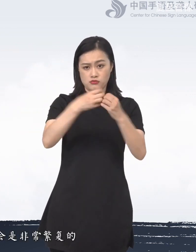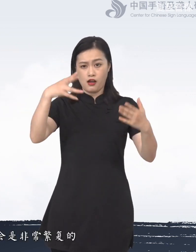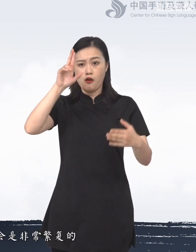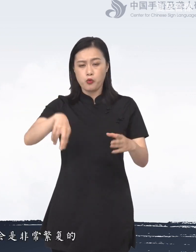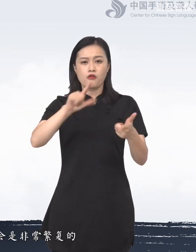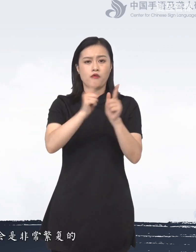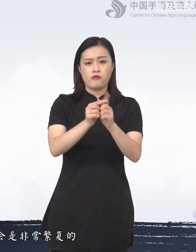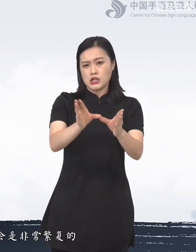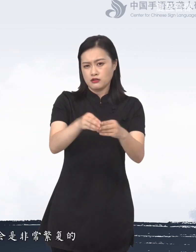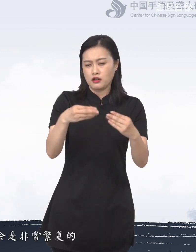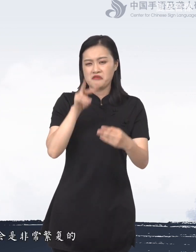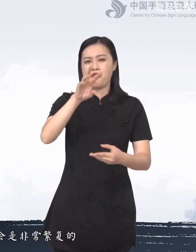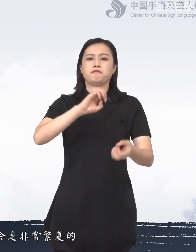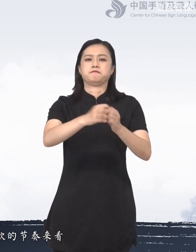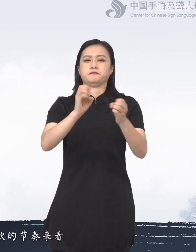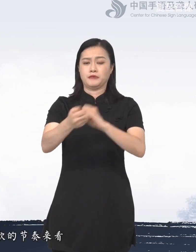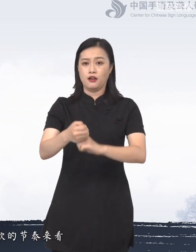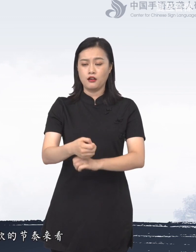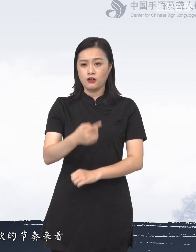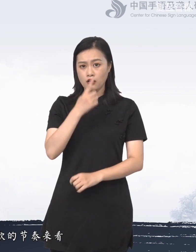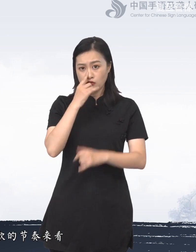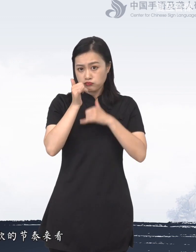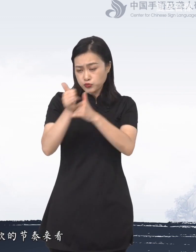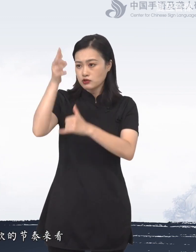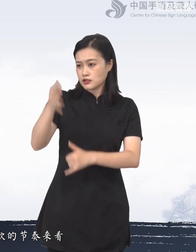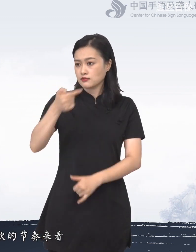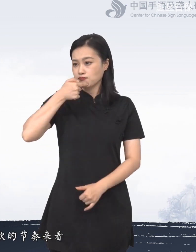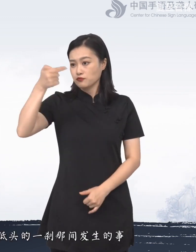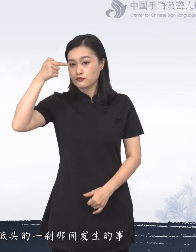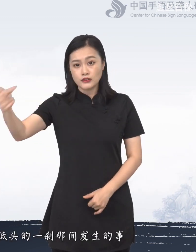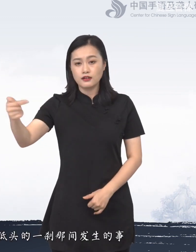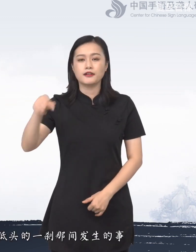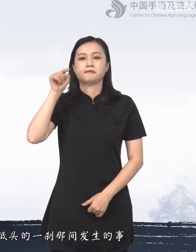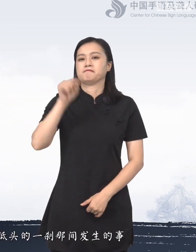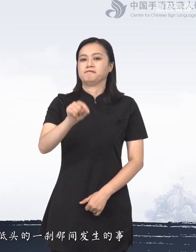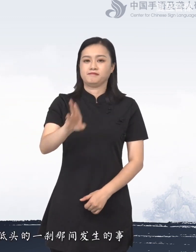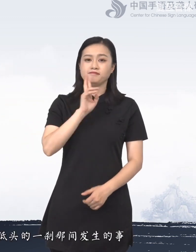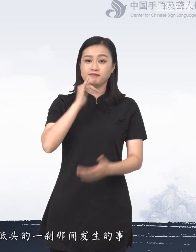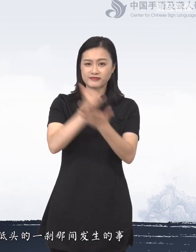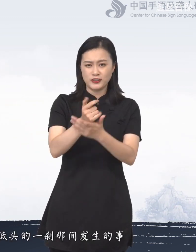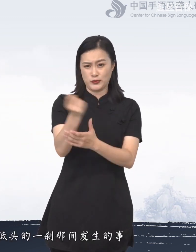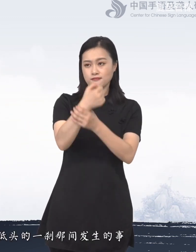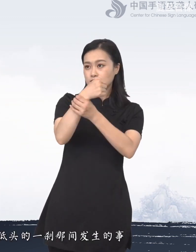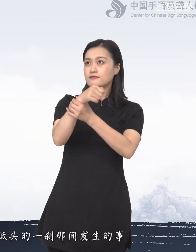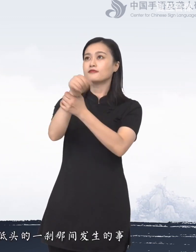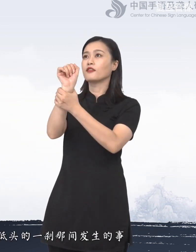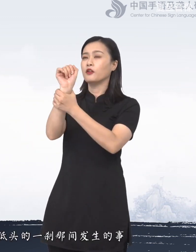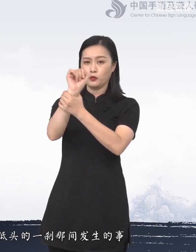是非常繁复的，但顺着诗歌的节奏来看，这些只不过是在举头低头的一